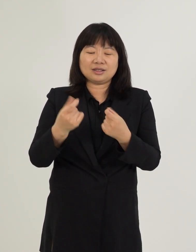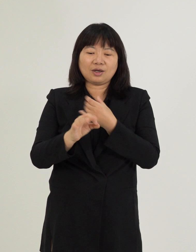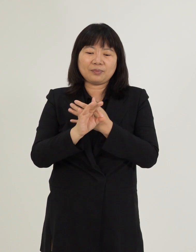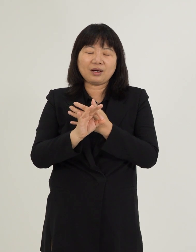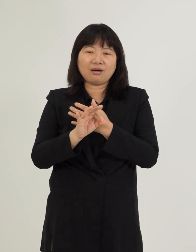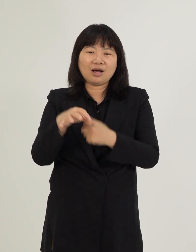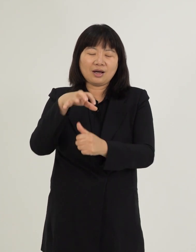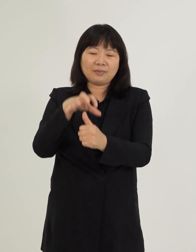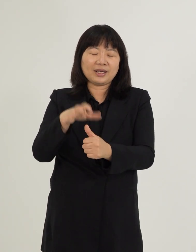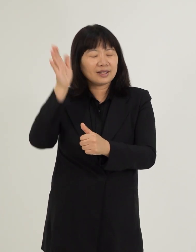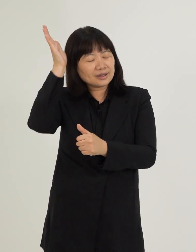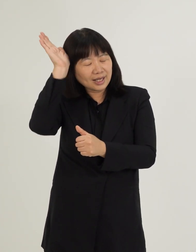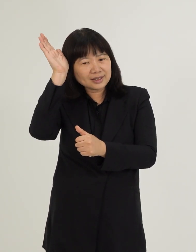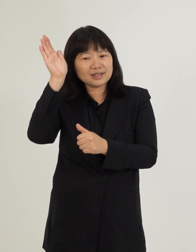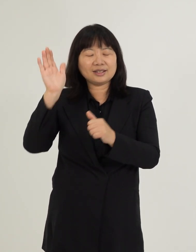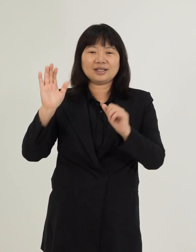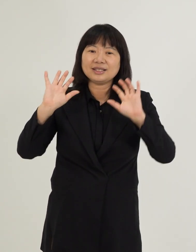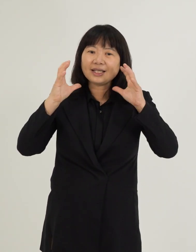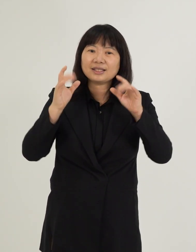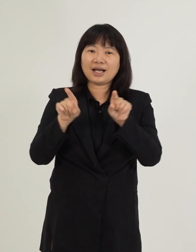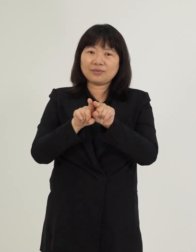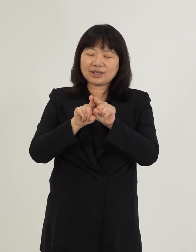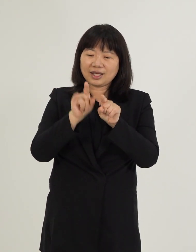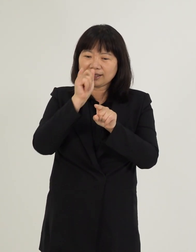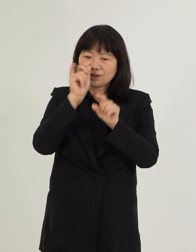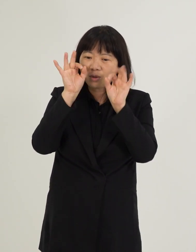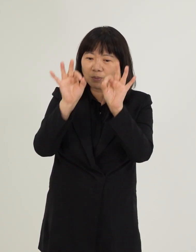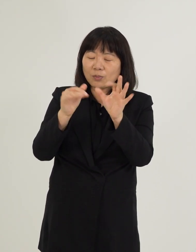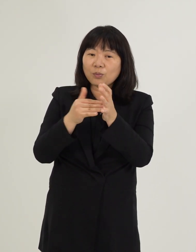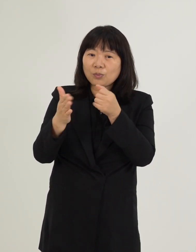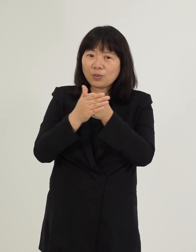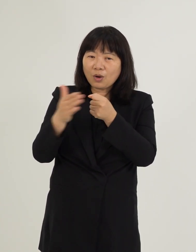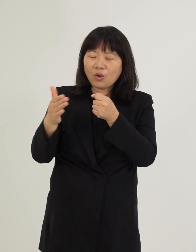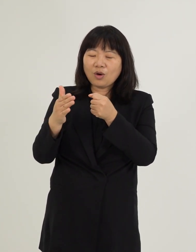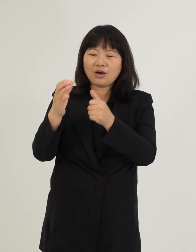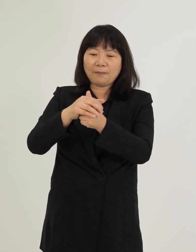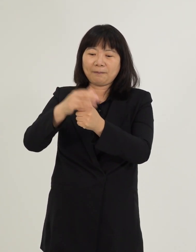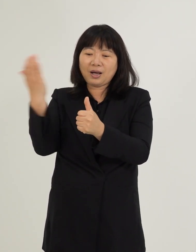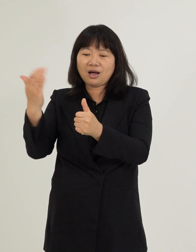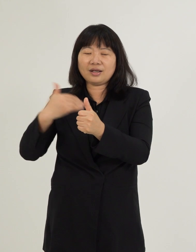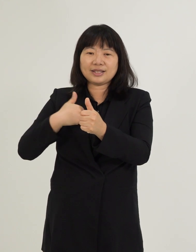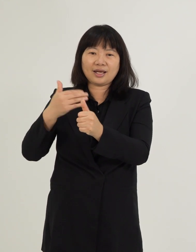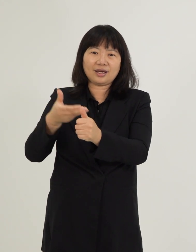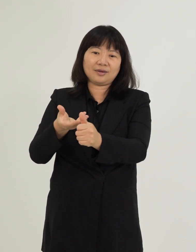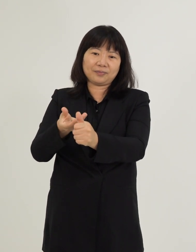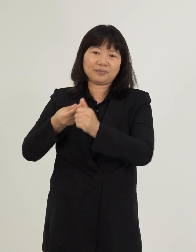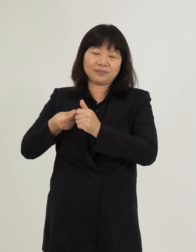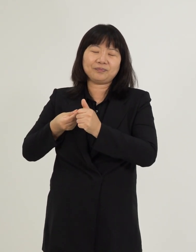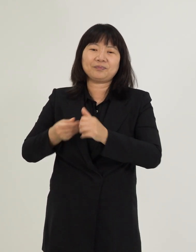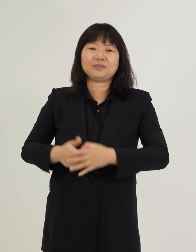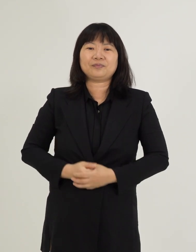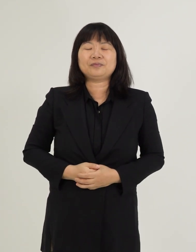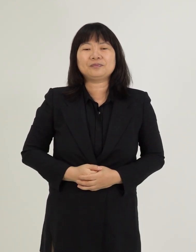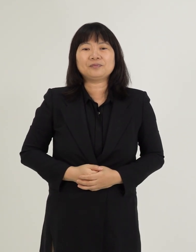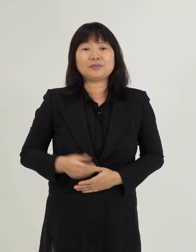곧 메인 나귀와 나귀 새끼가 함께 있는 것을 보리니 풀어 내게로 끌고 오라. 여러분,